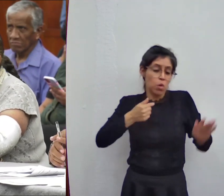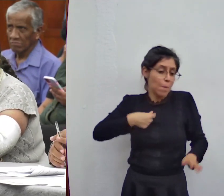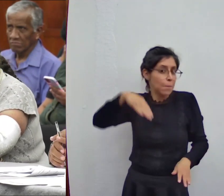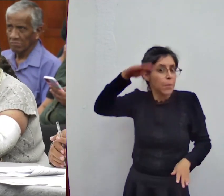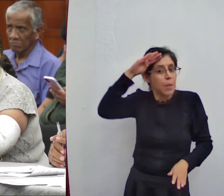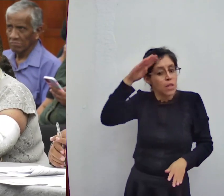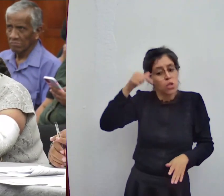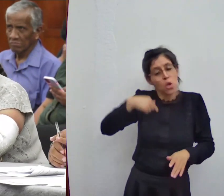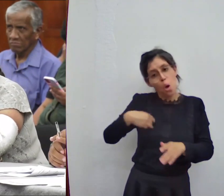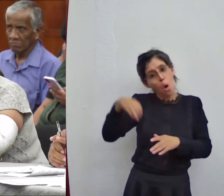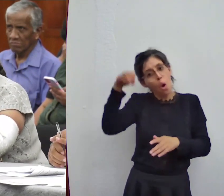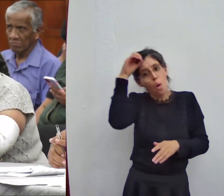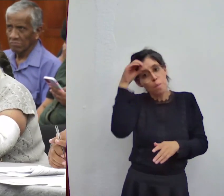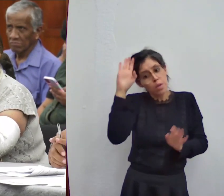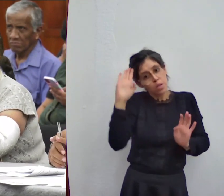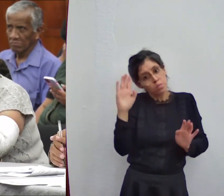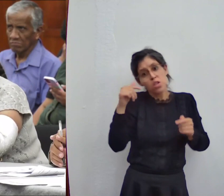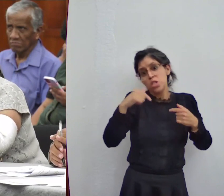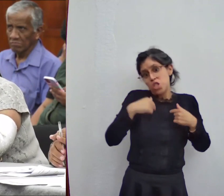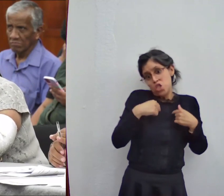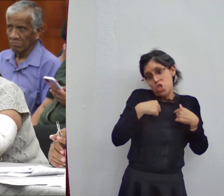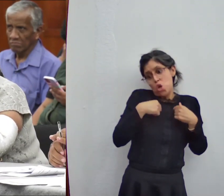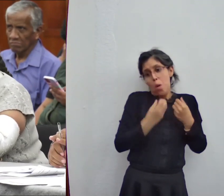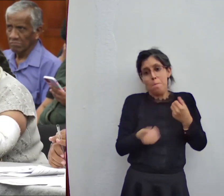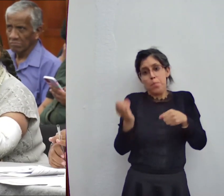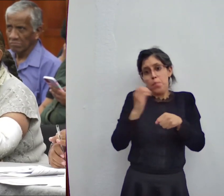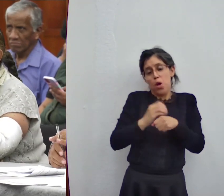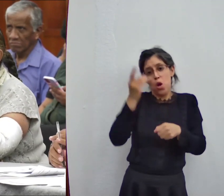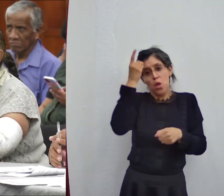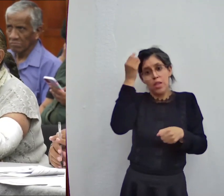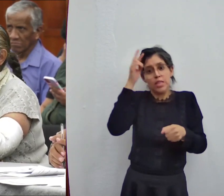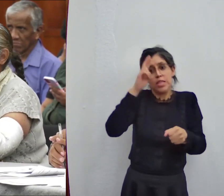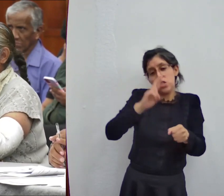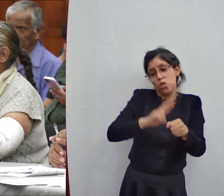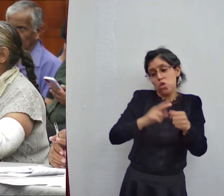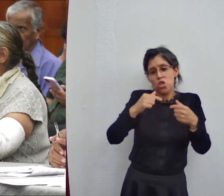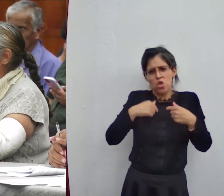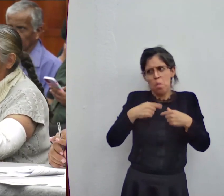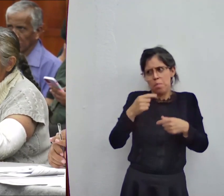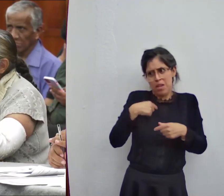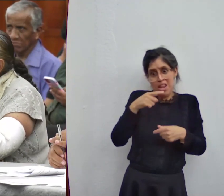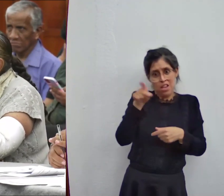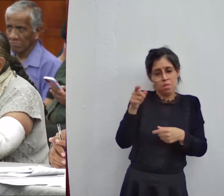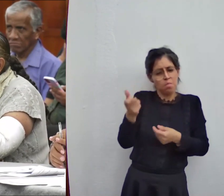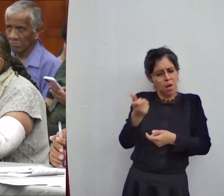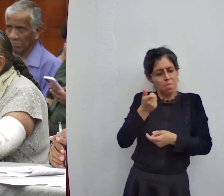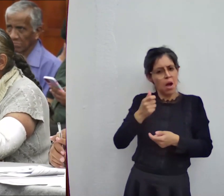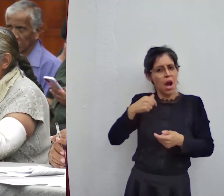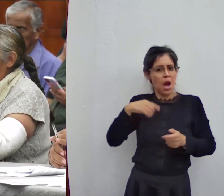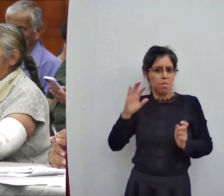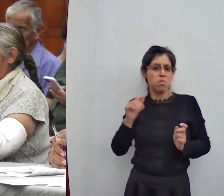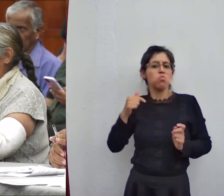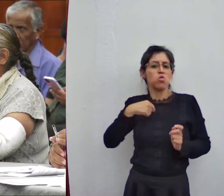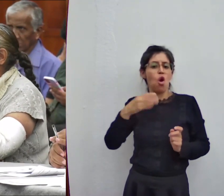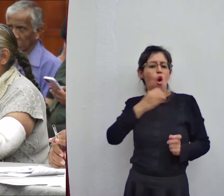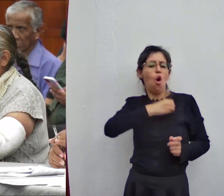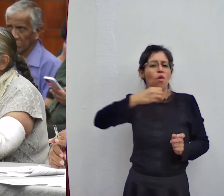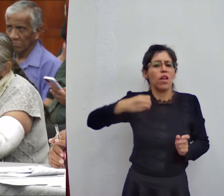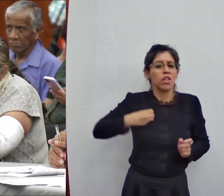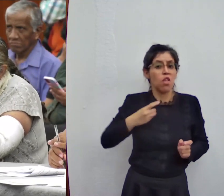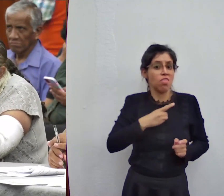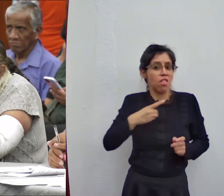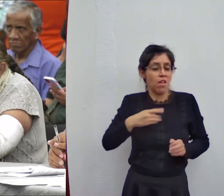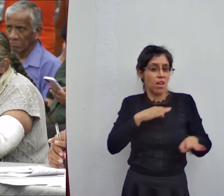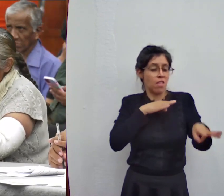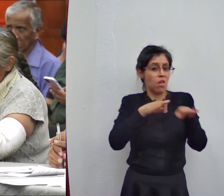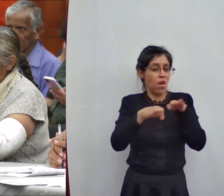pienso también, si yo en mi puesto me dicen vas a ganar 10 pesos, Pero si yo me toca recorrer, por